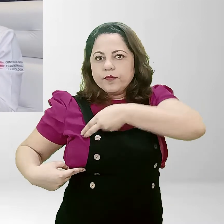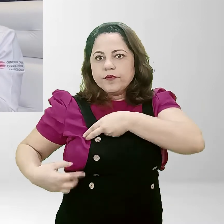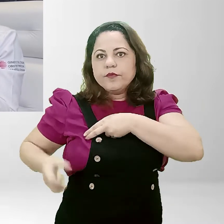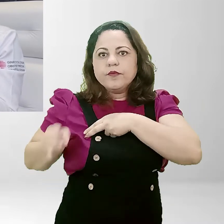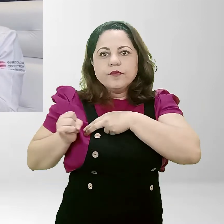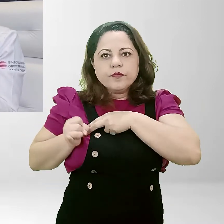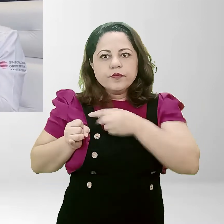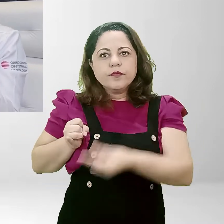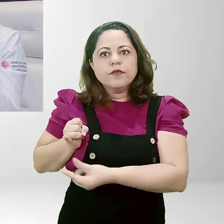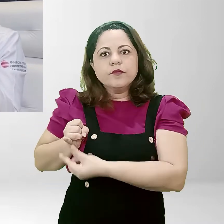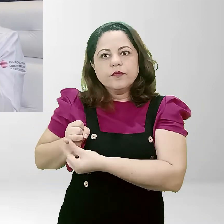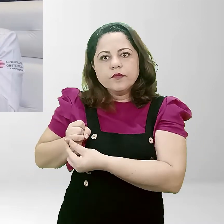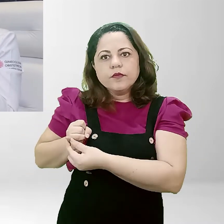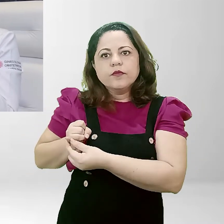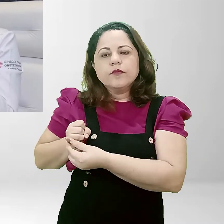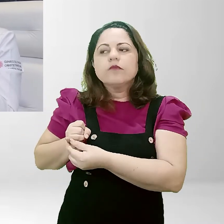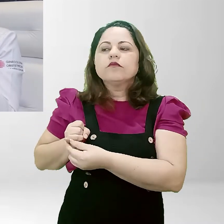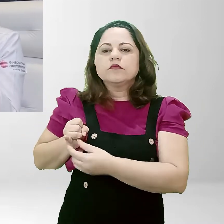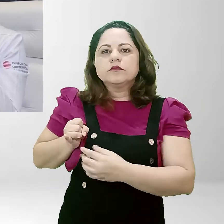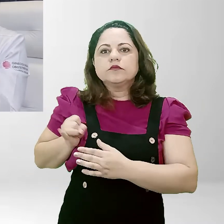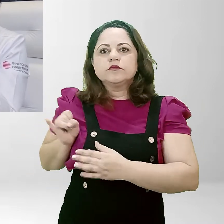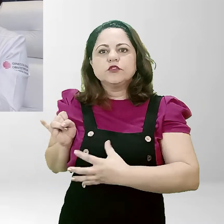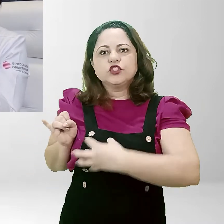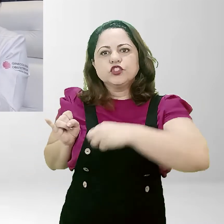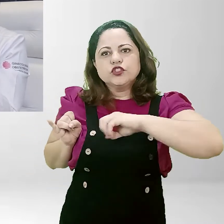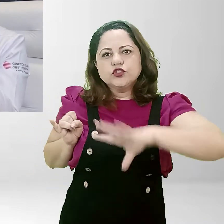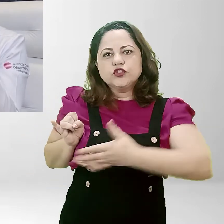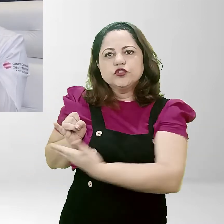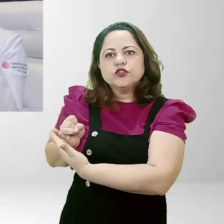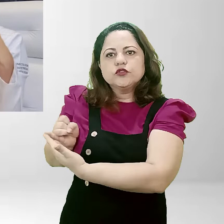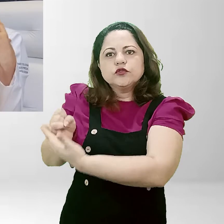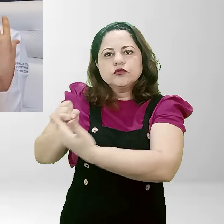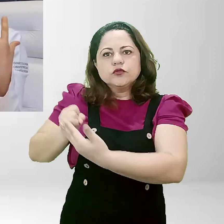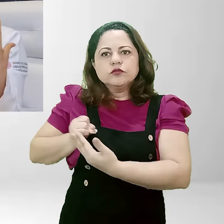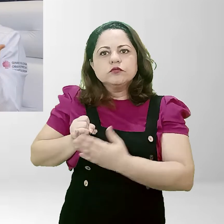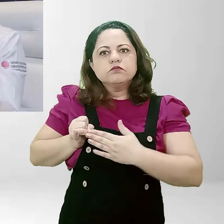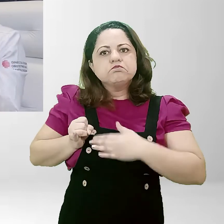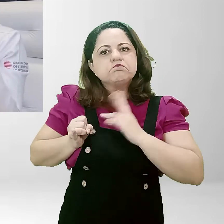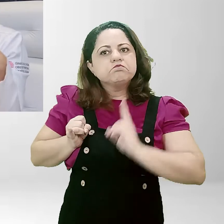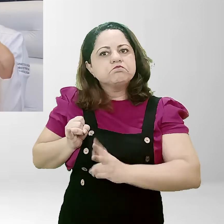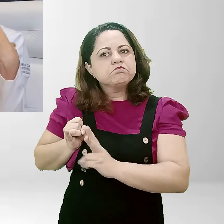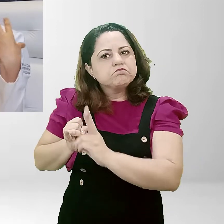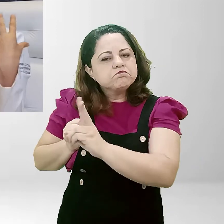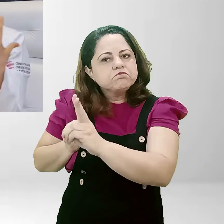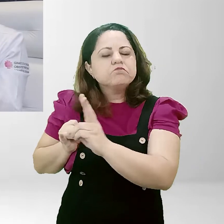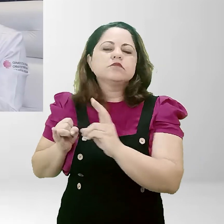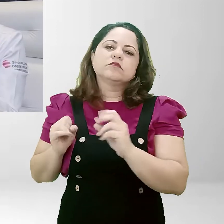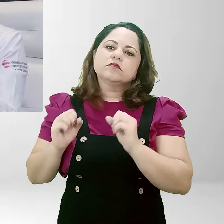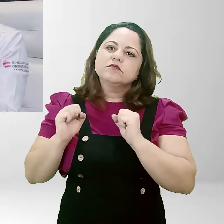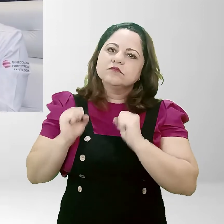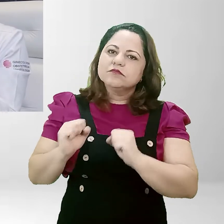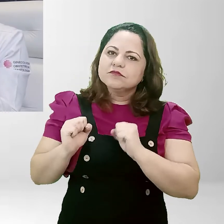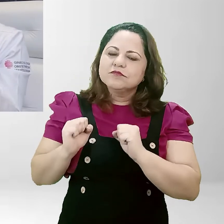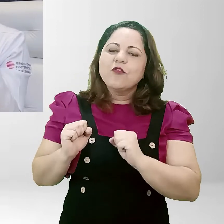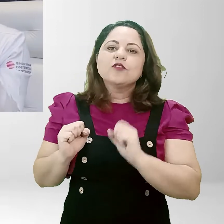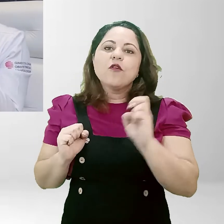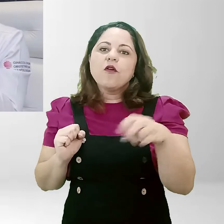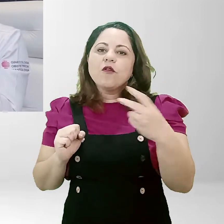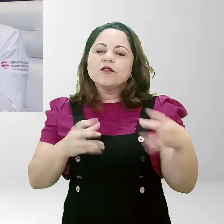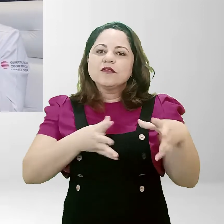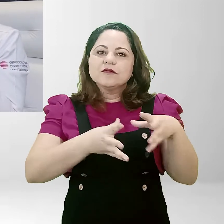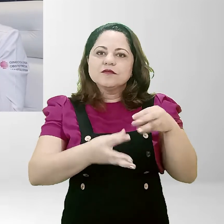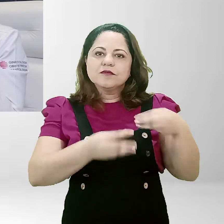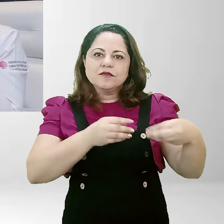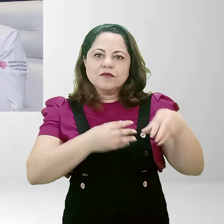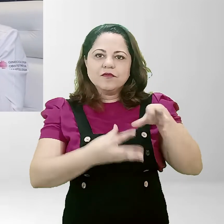mama, até as mastectomias, ou radicais, ou preservadoras de pele, de papila e